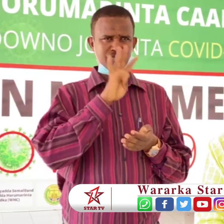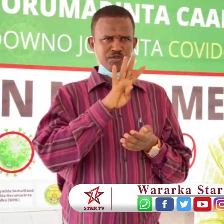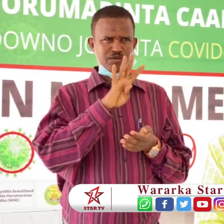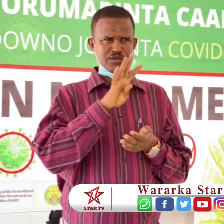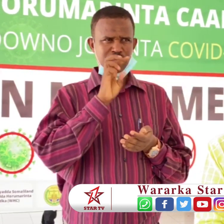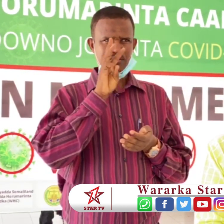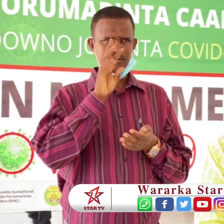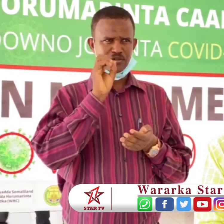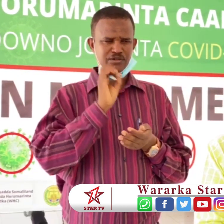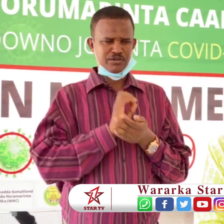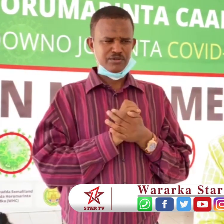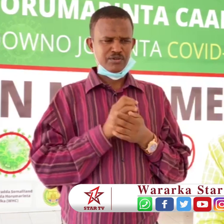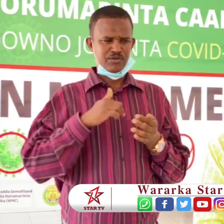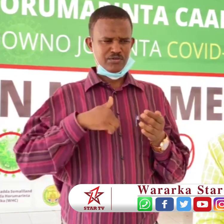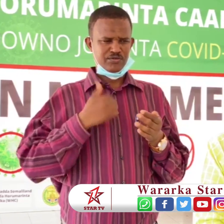430 qof